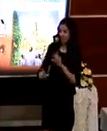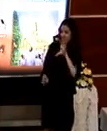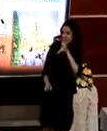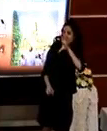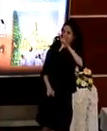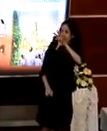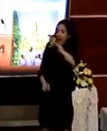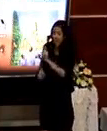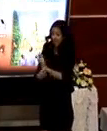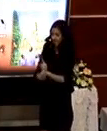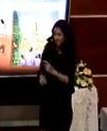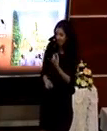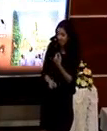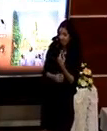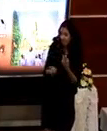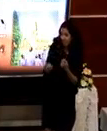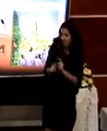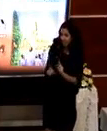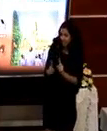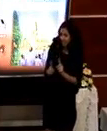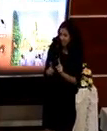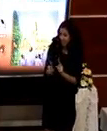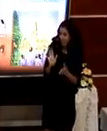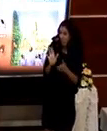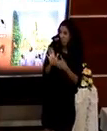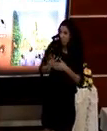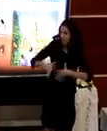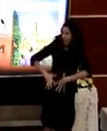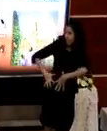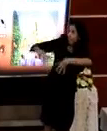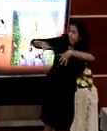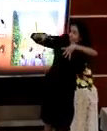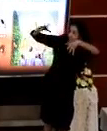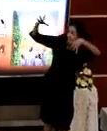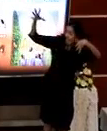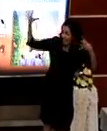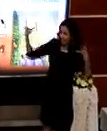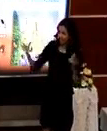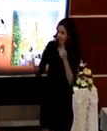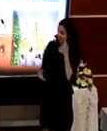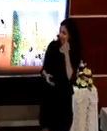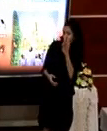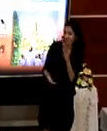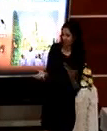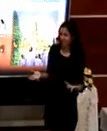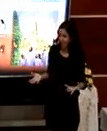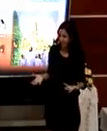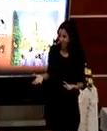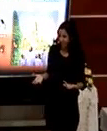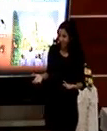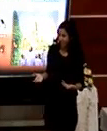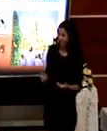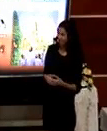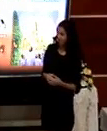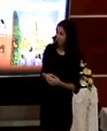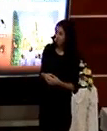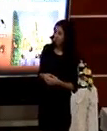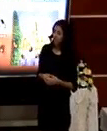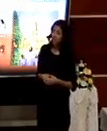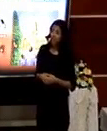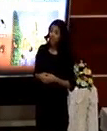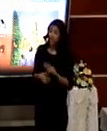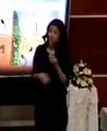animal más grande de la selva. Es evidente su grandeza. ¿Estamos de acuerdo? El